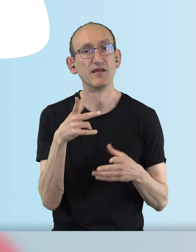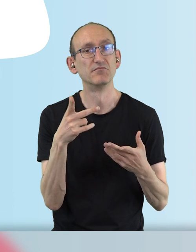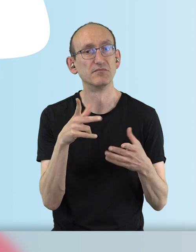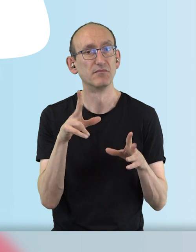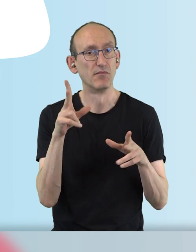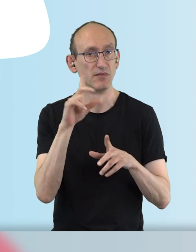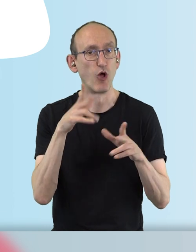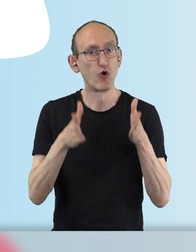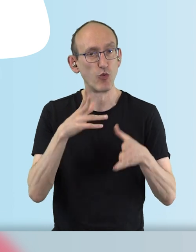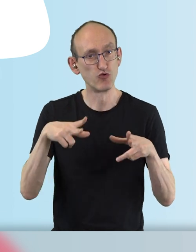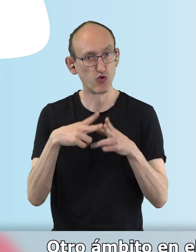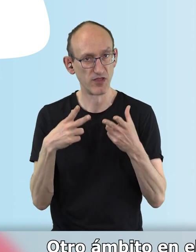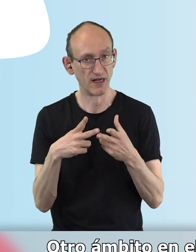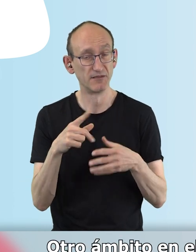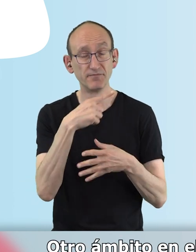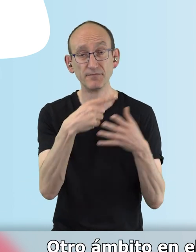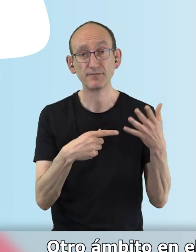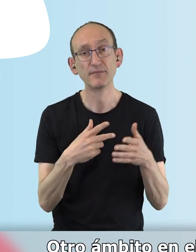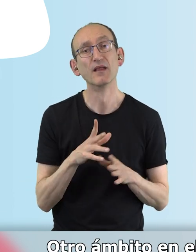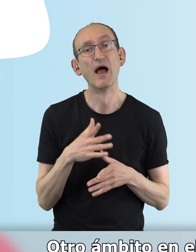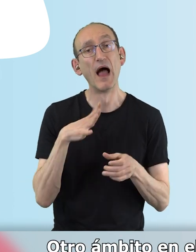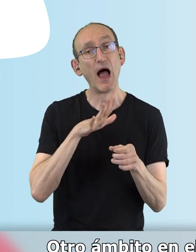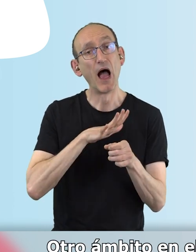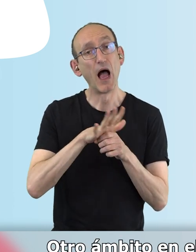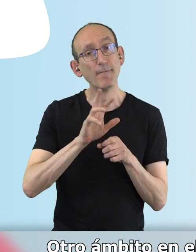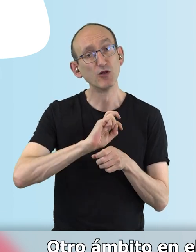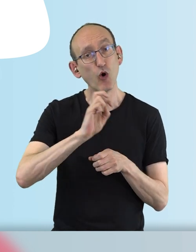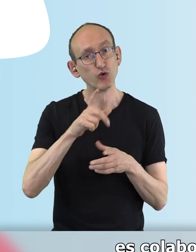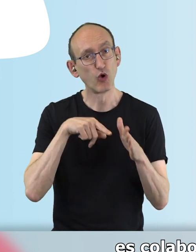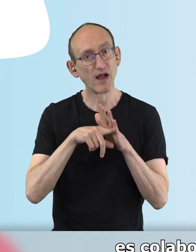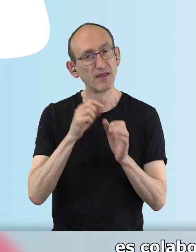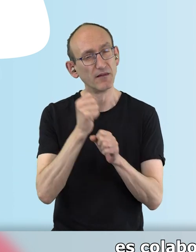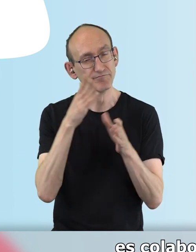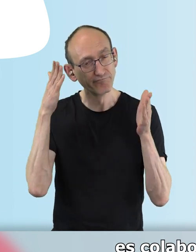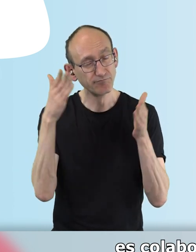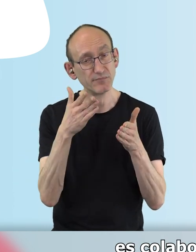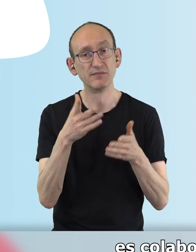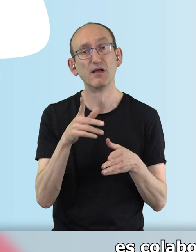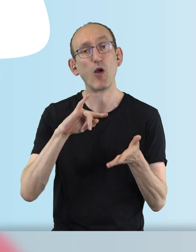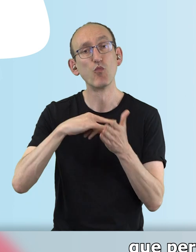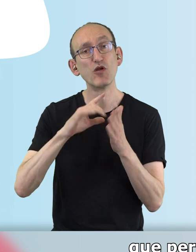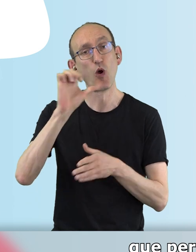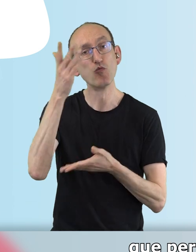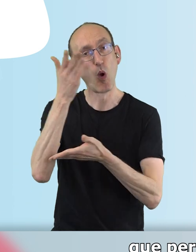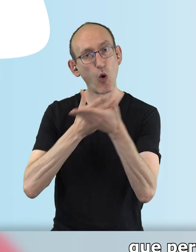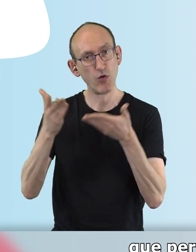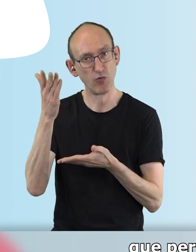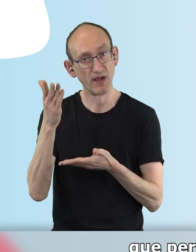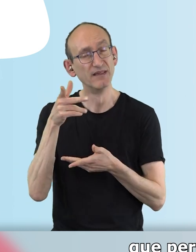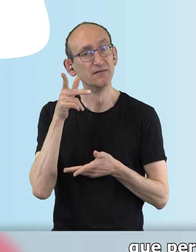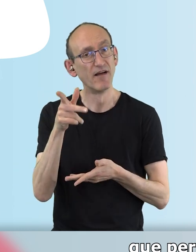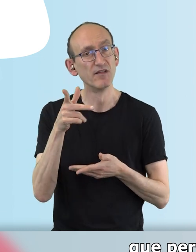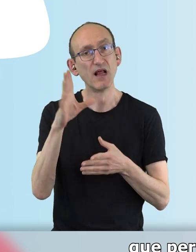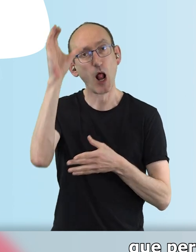sociales. Esto, entre otras cosas. Y otro ámbito en el que estamos trabajando desde la gerencia es colaborando en proyectos europeos, que permite